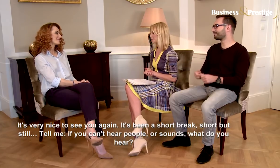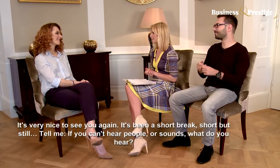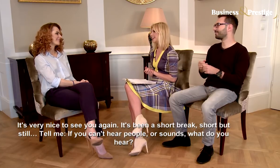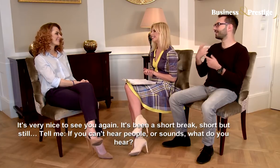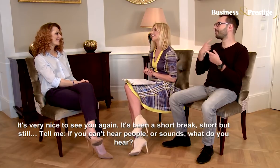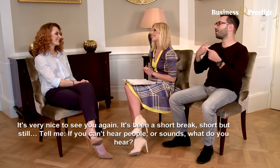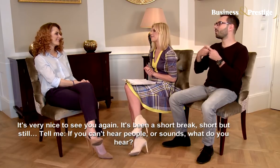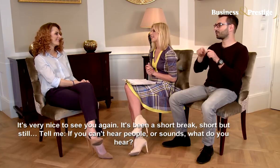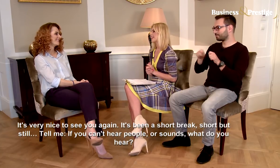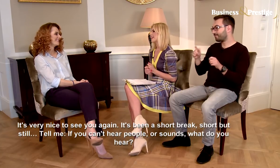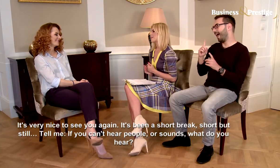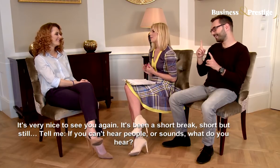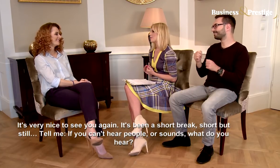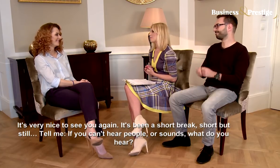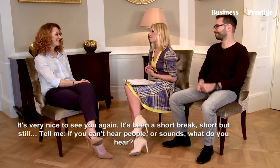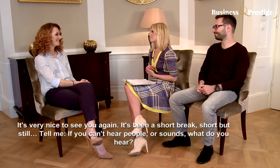Krótka przerwa jednak.